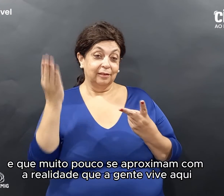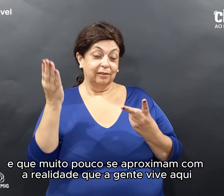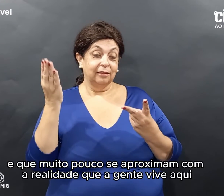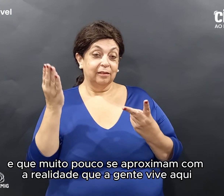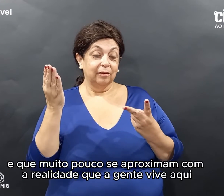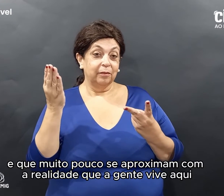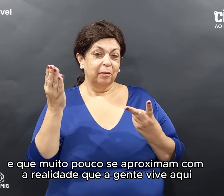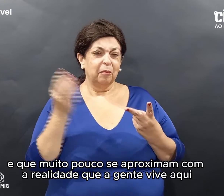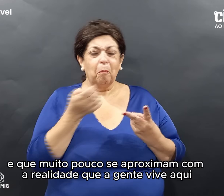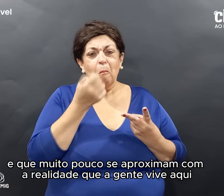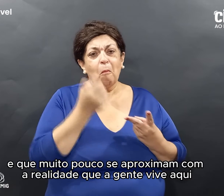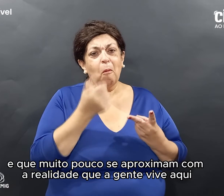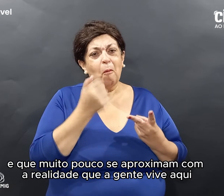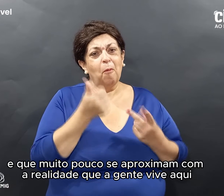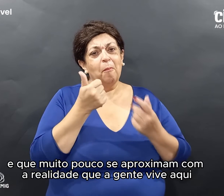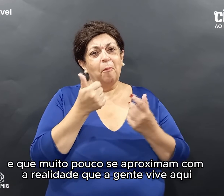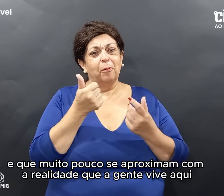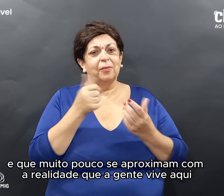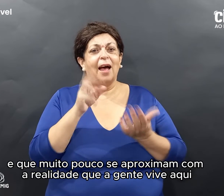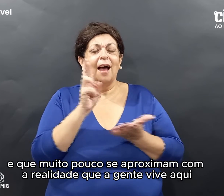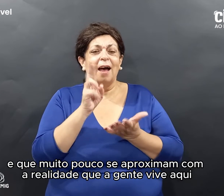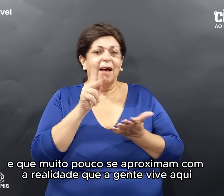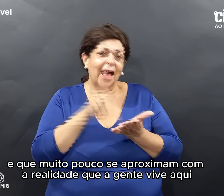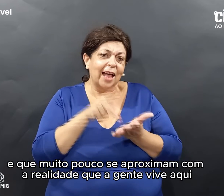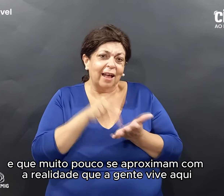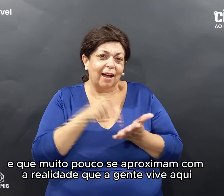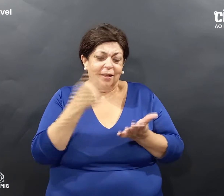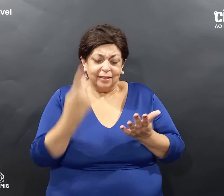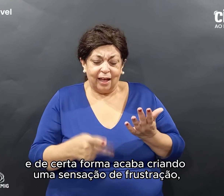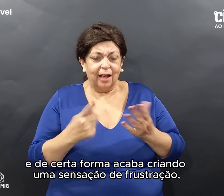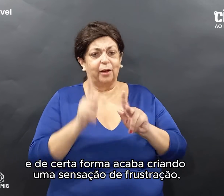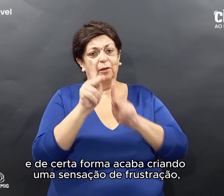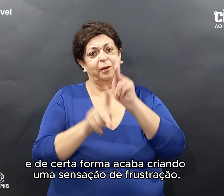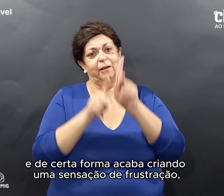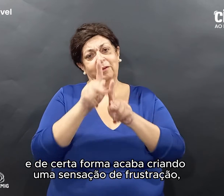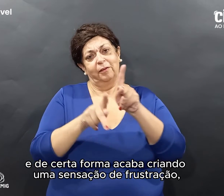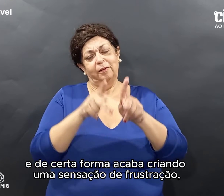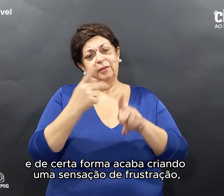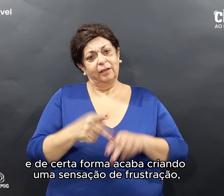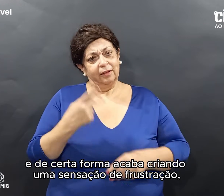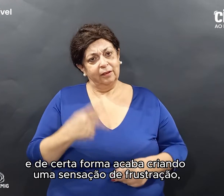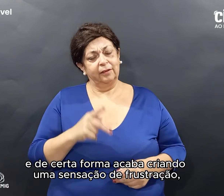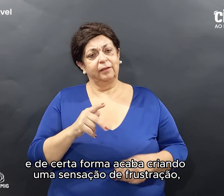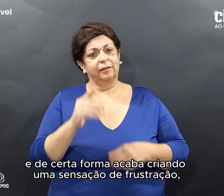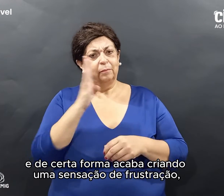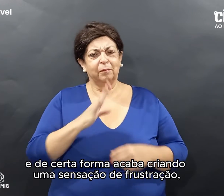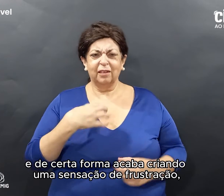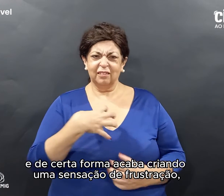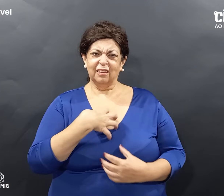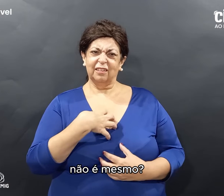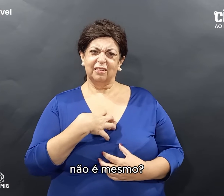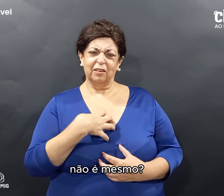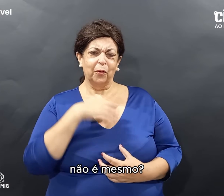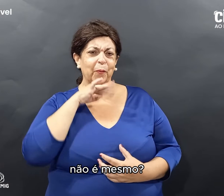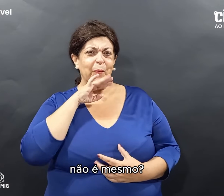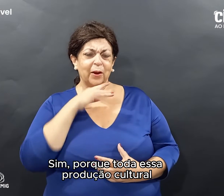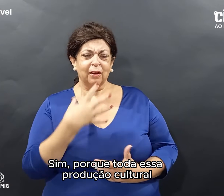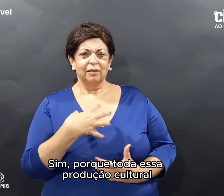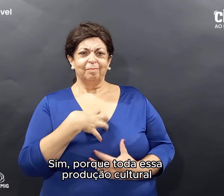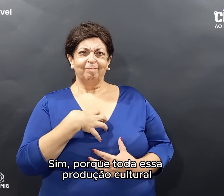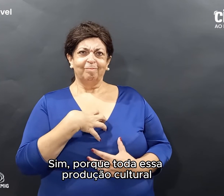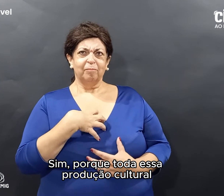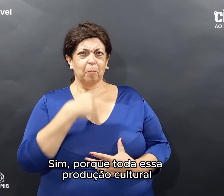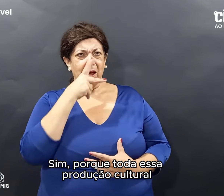e que muito pouco se aproximam com a realidade que a gente vive aqui, e de certa forma acaba criando uma sensação de frustração, não é mesmo?